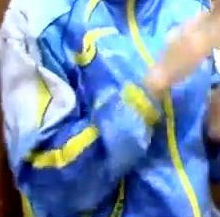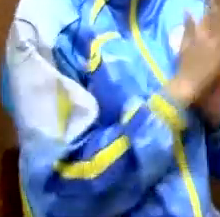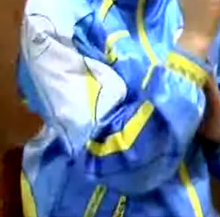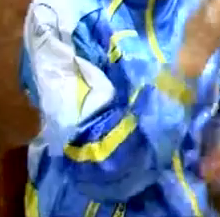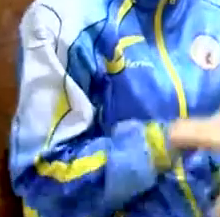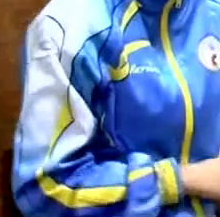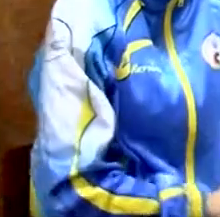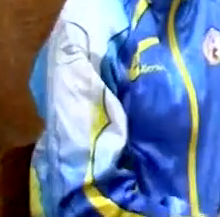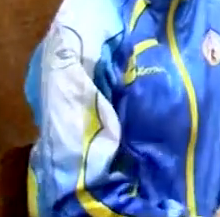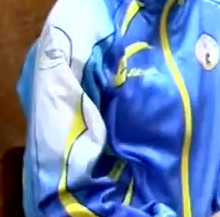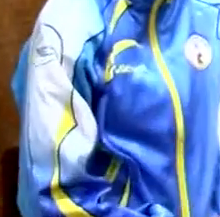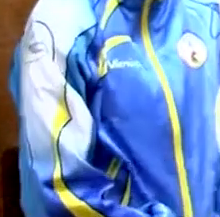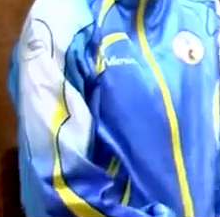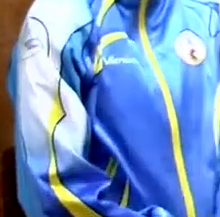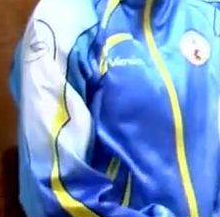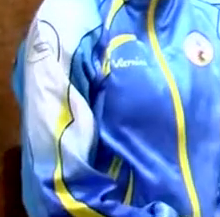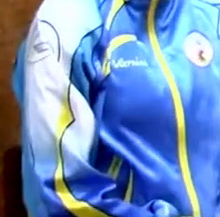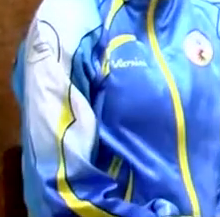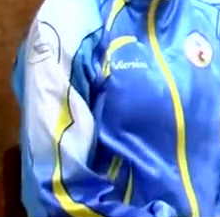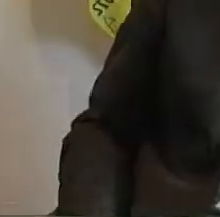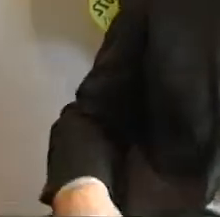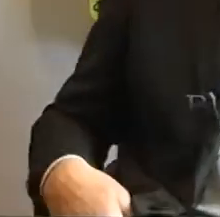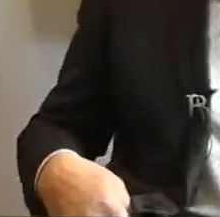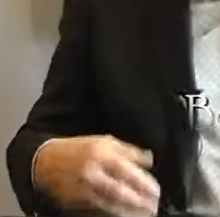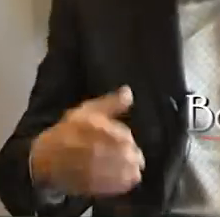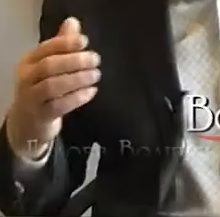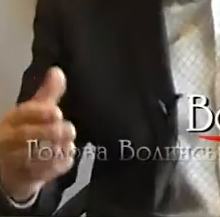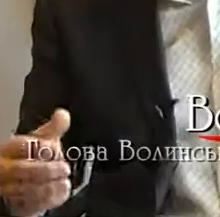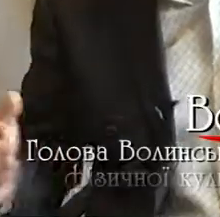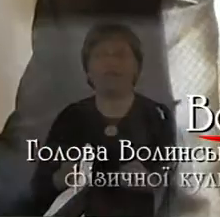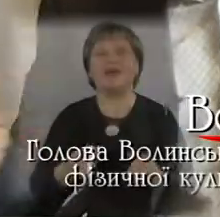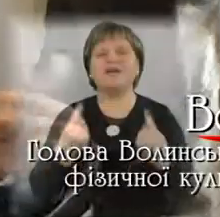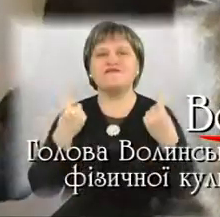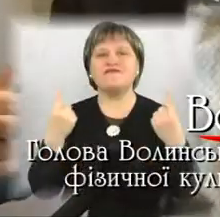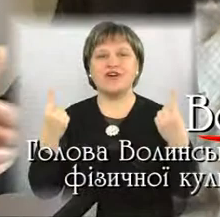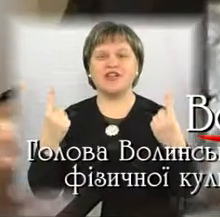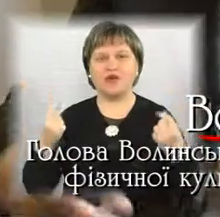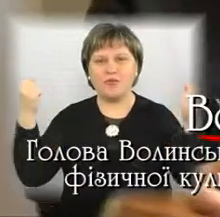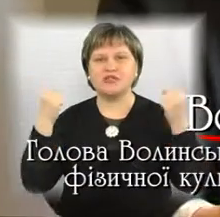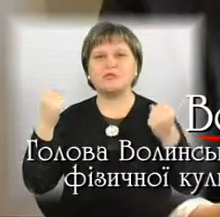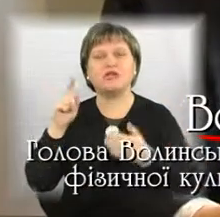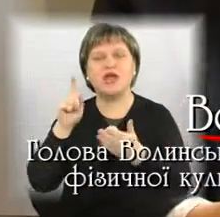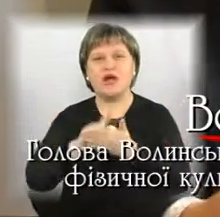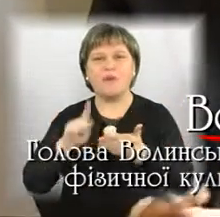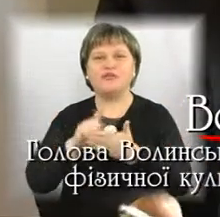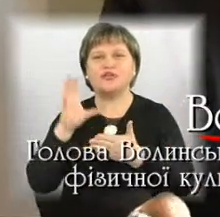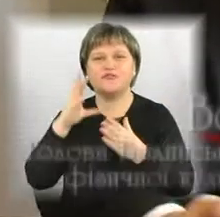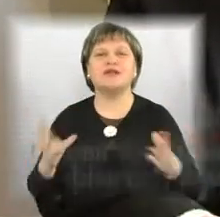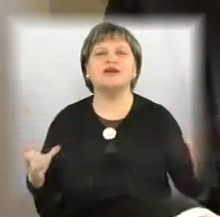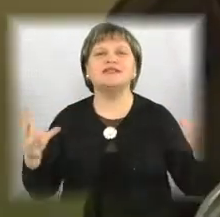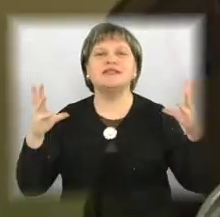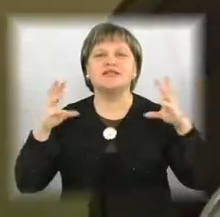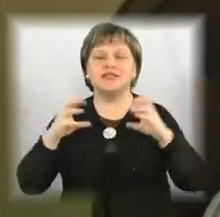працюємо і відпочиваємо. Усе робимо разом. Воно в великому спорті має все зійтись в одну точку –